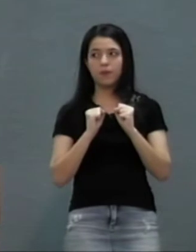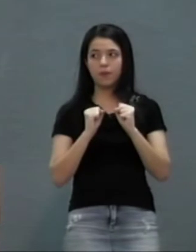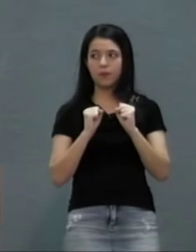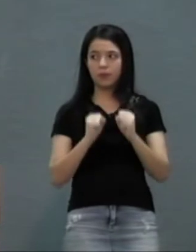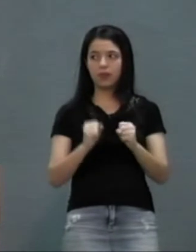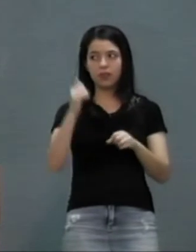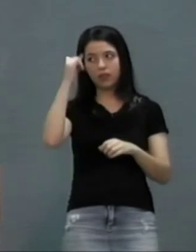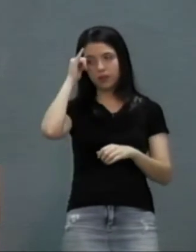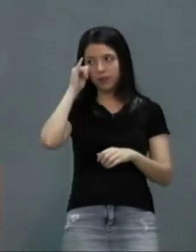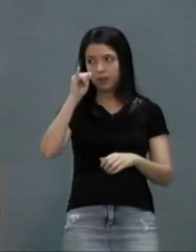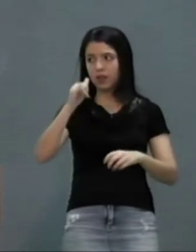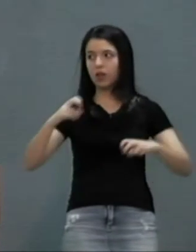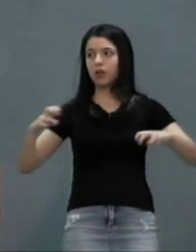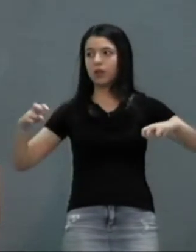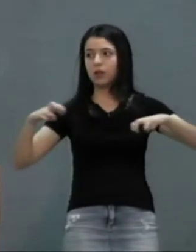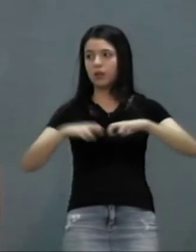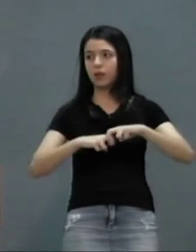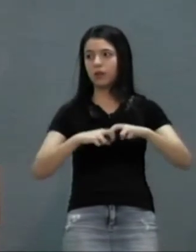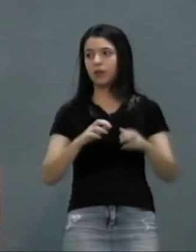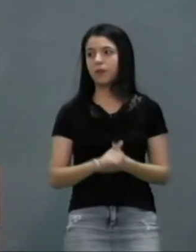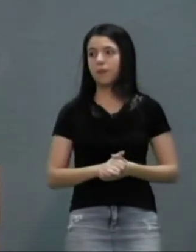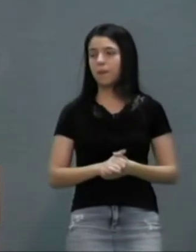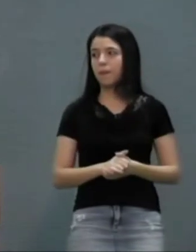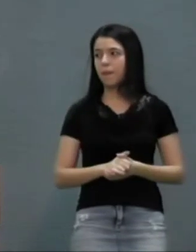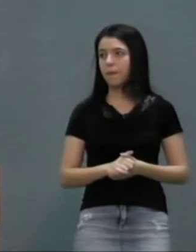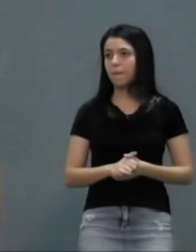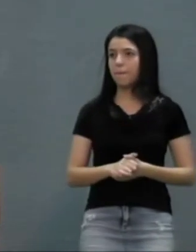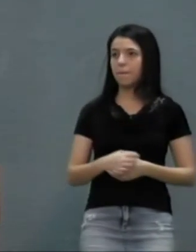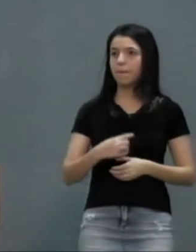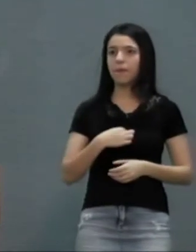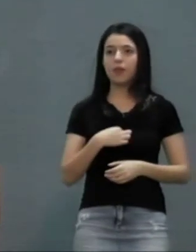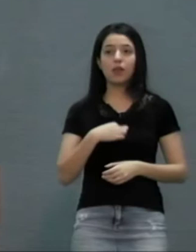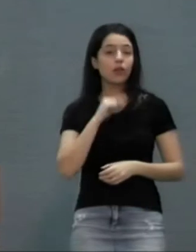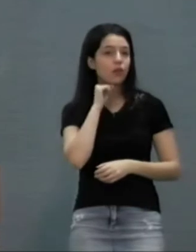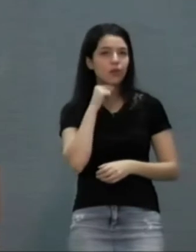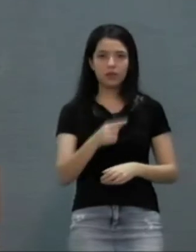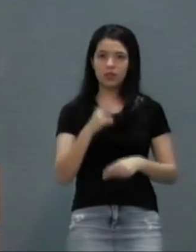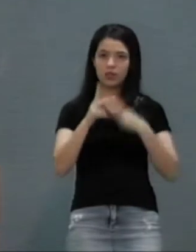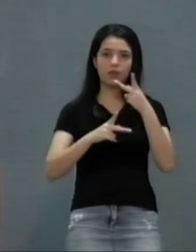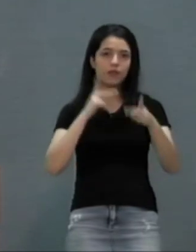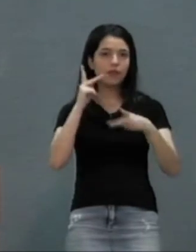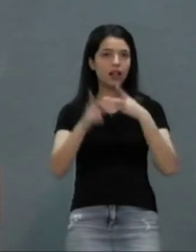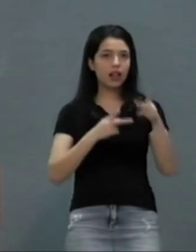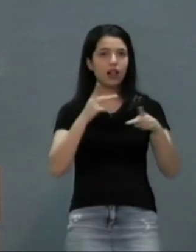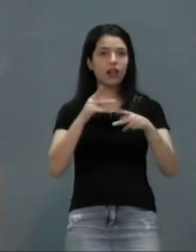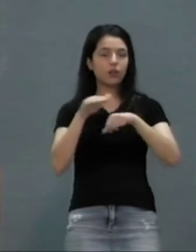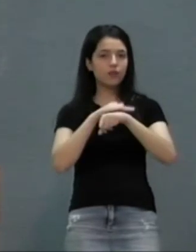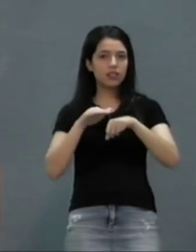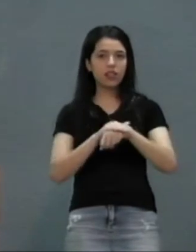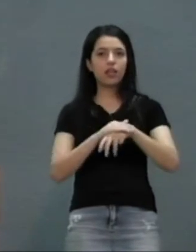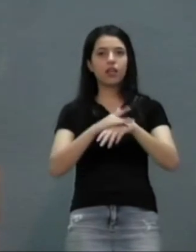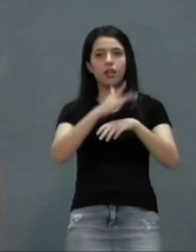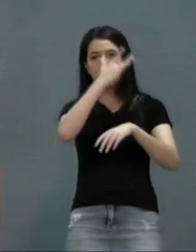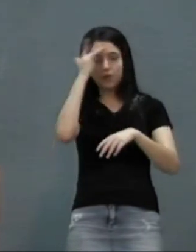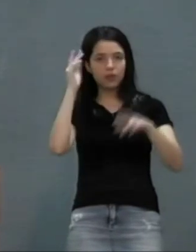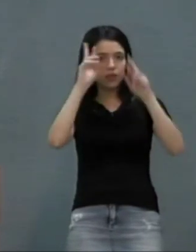acidente. Então ficamos aguardando o retorno aí. Eu não consegui falar com a pessoa responsável, né? Já que antes contava o Alex, nós